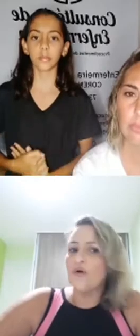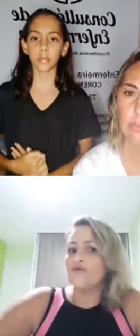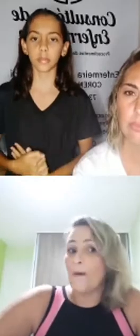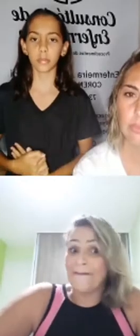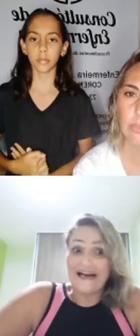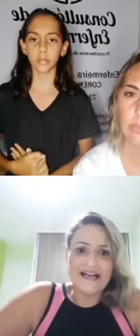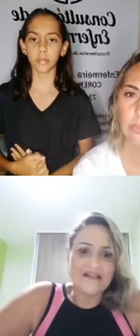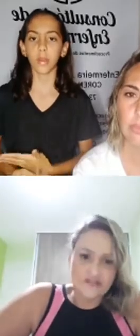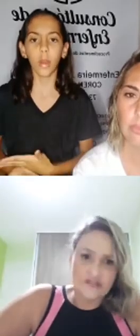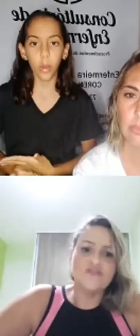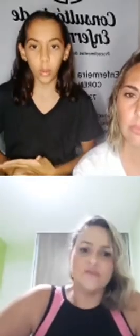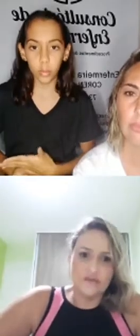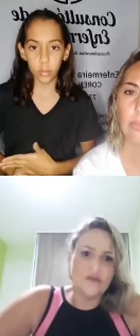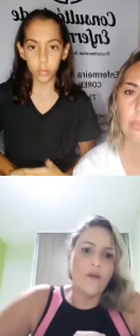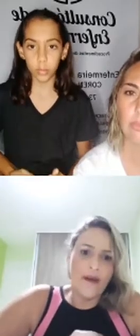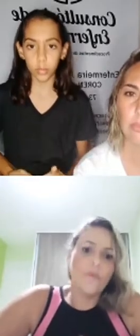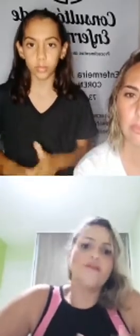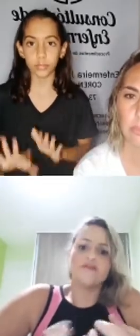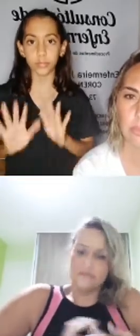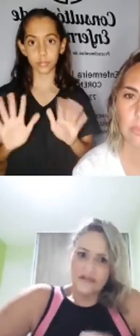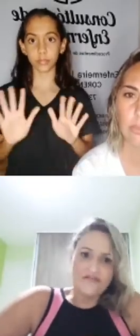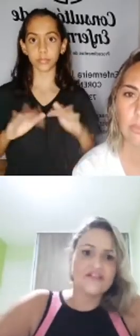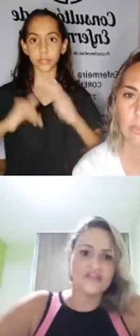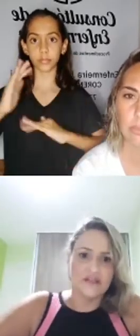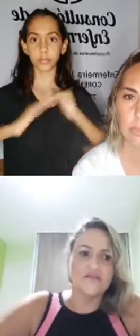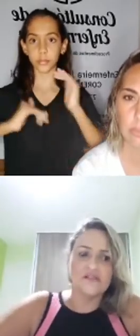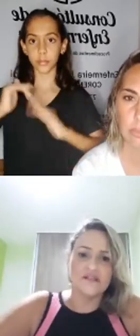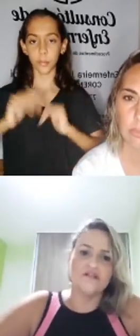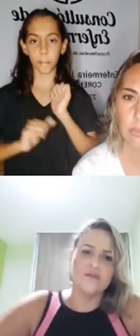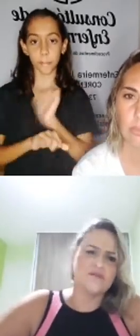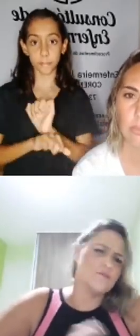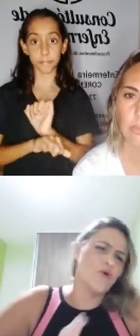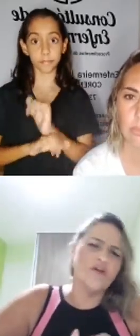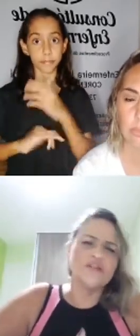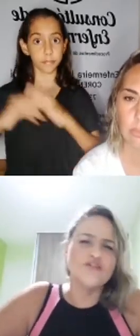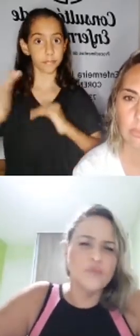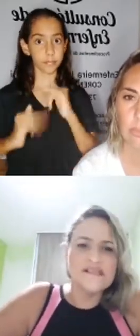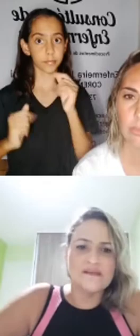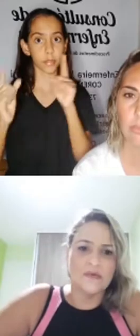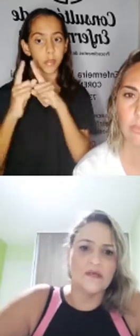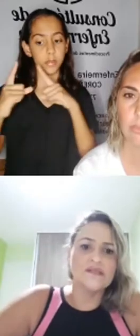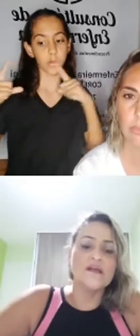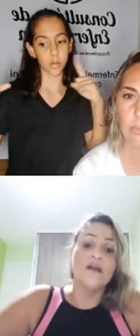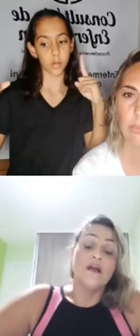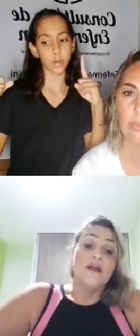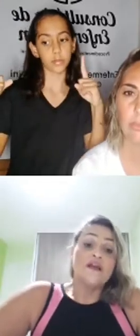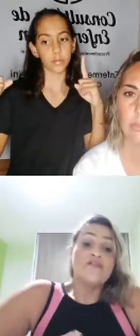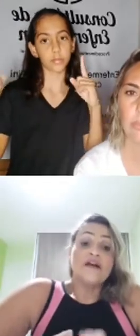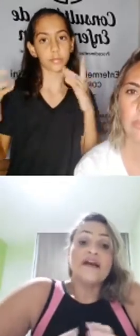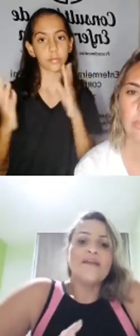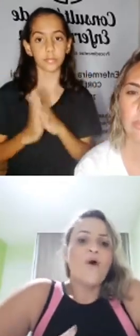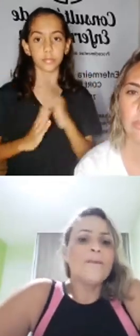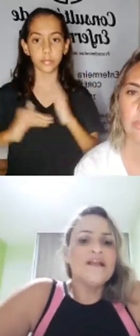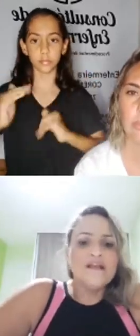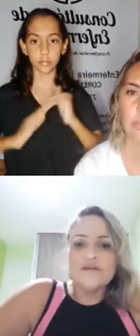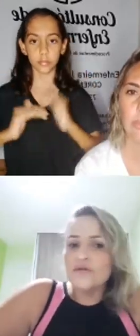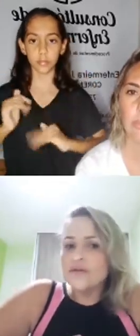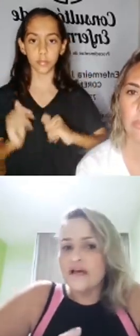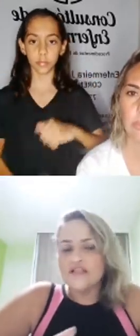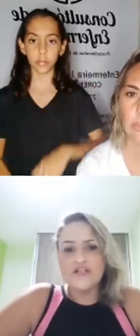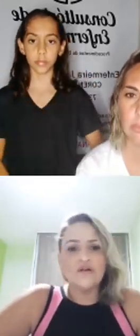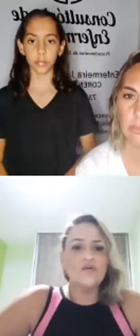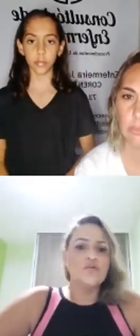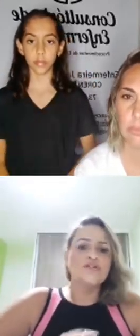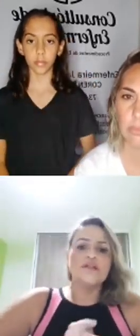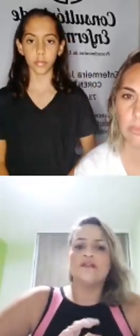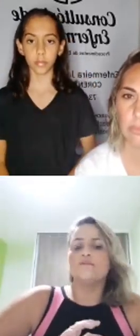em que houve uma parada de atendimento que eu realmente me afastei dos atendimentos por volta de 2 semanas, que foi aquele momento